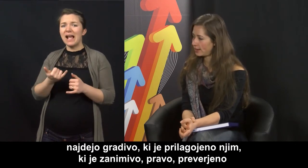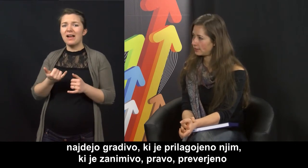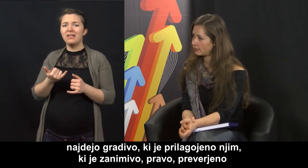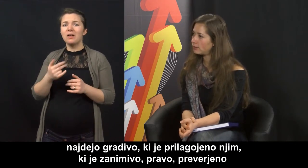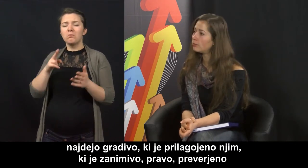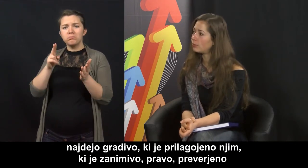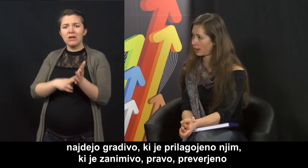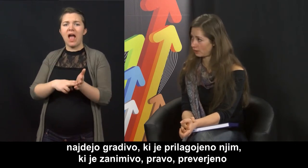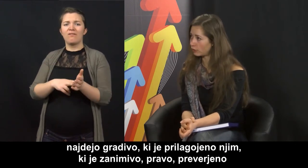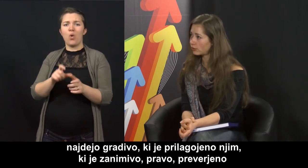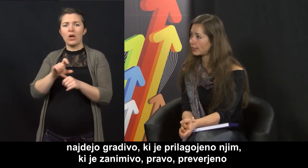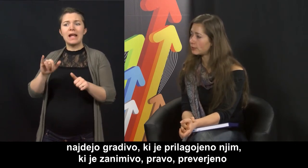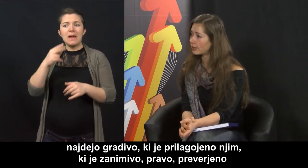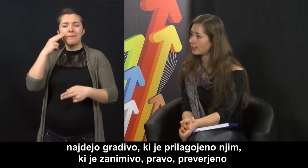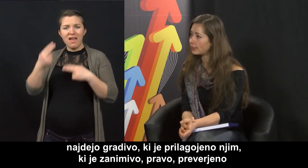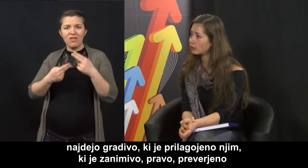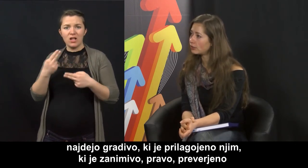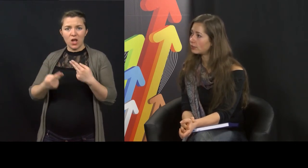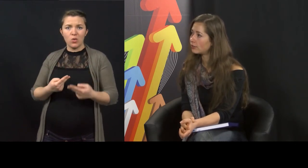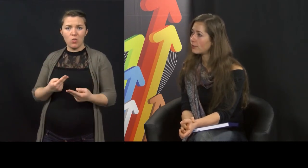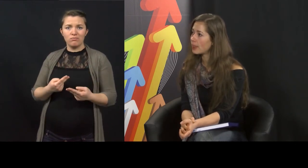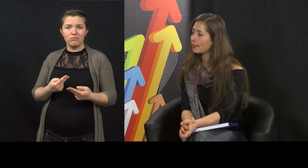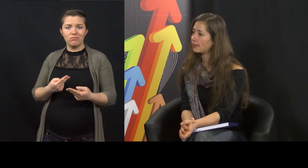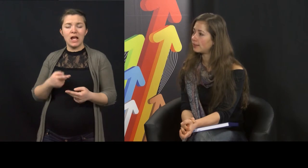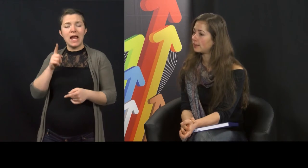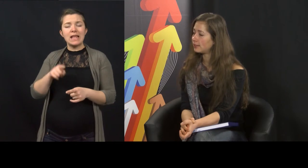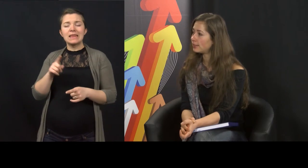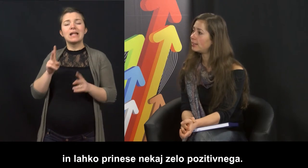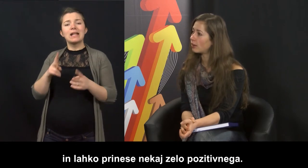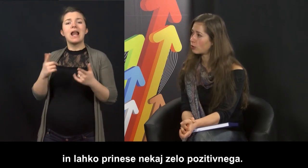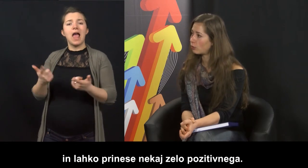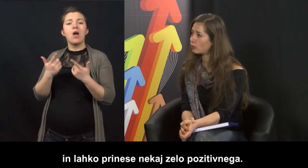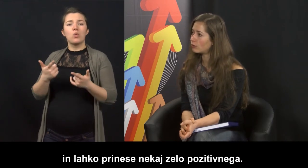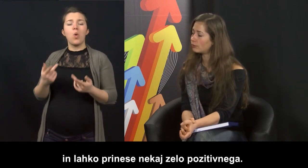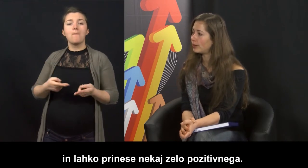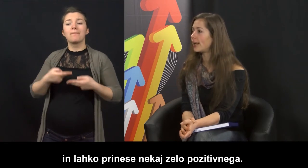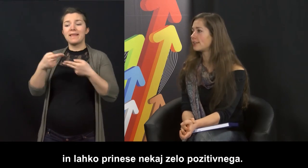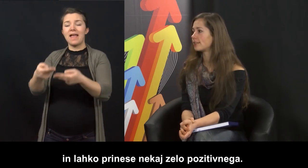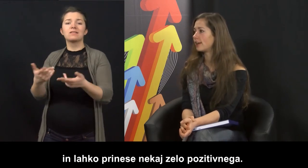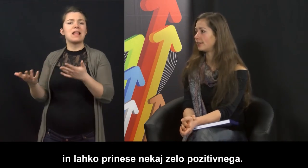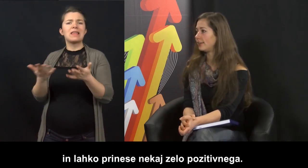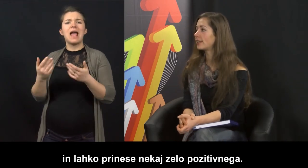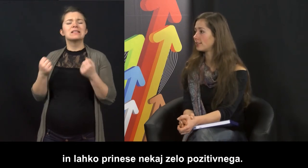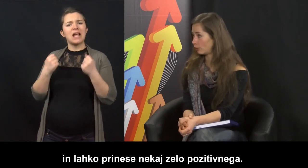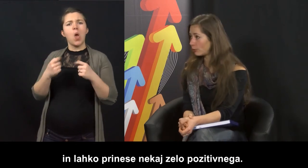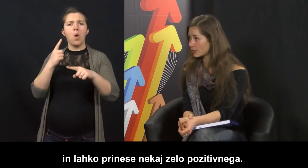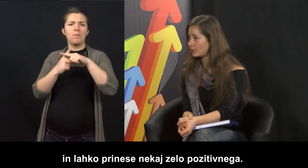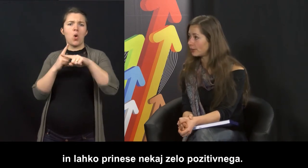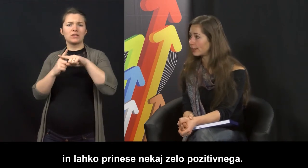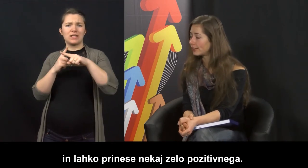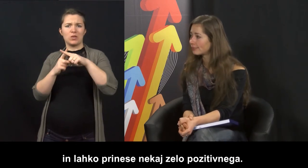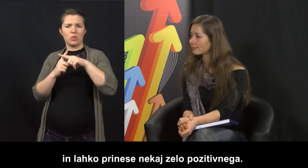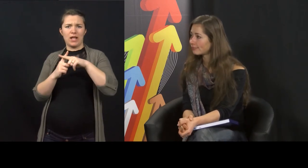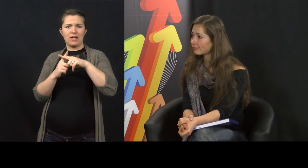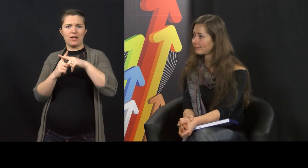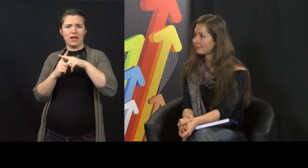je pravo, ker je preverjeno in ki lahko prinese nekaj zelo